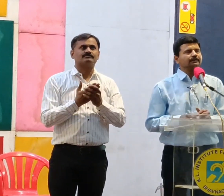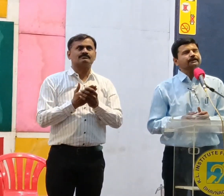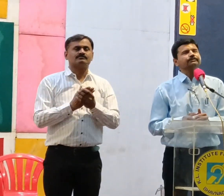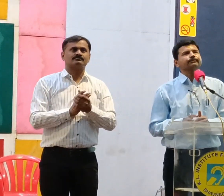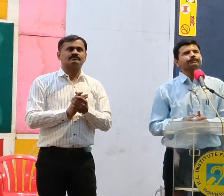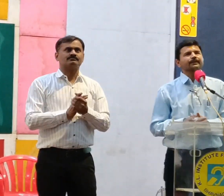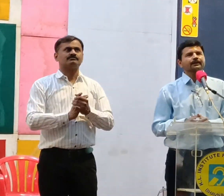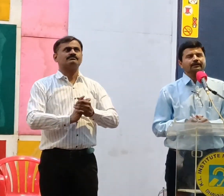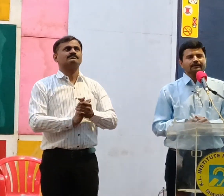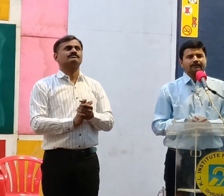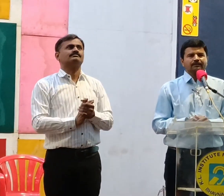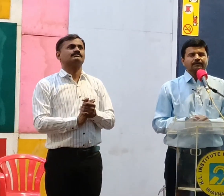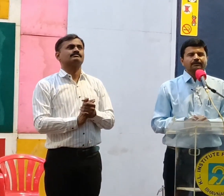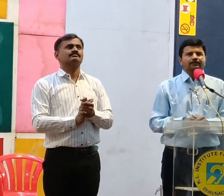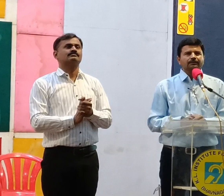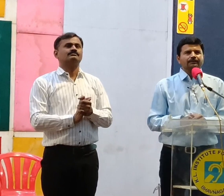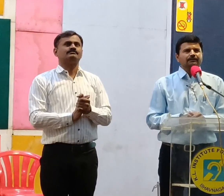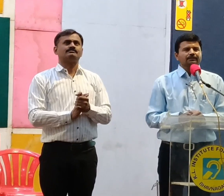વાત કહીશ.